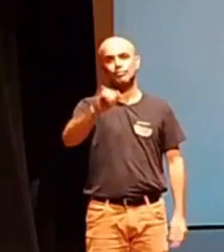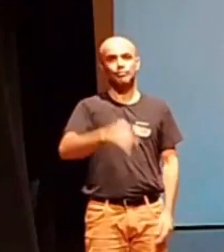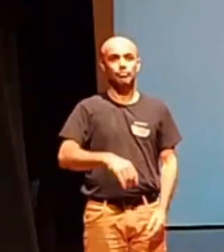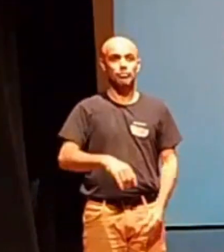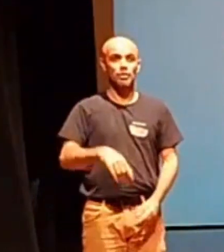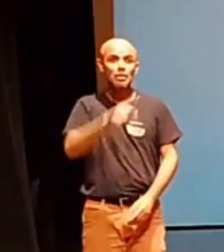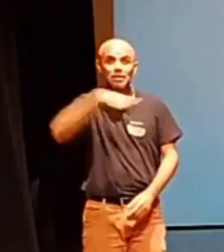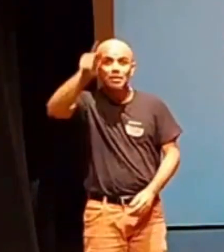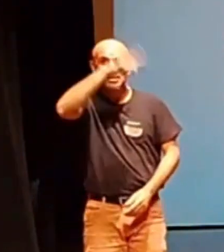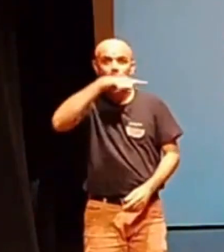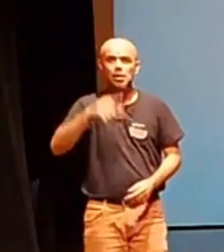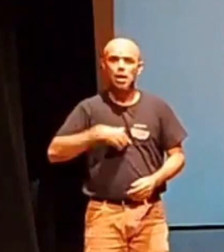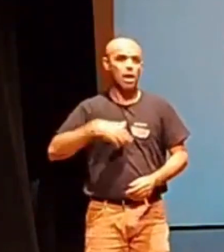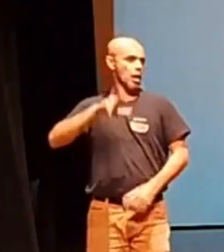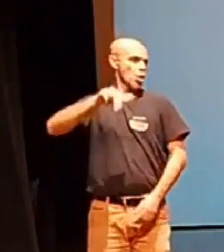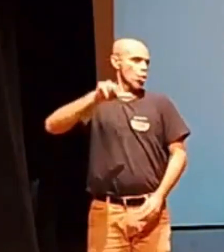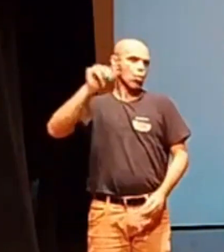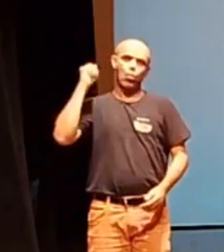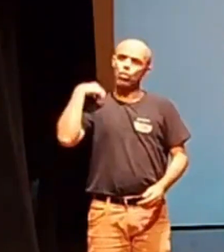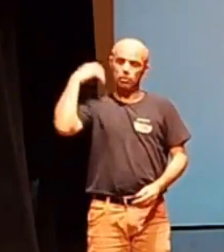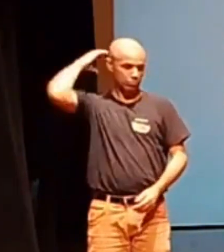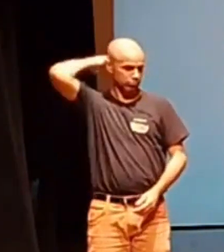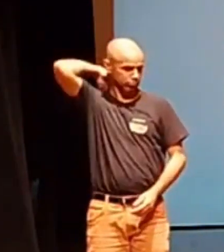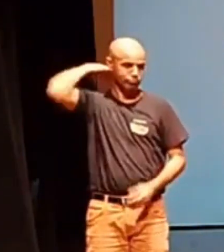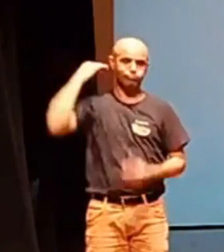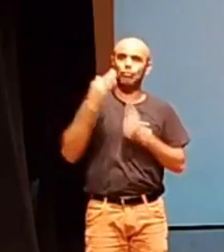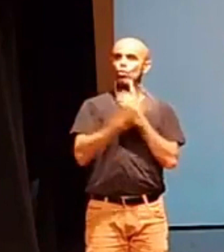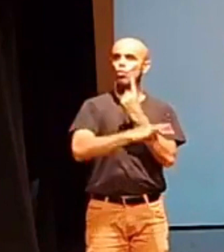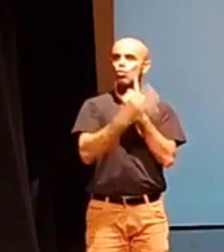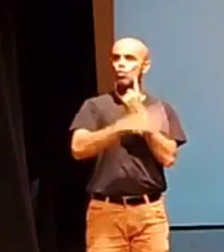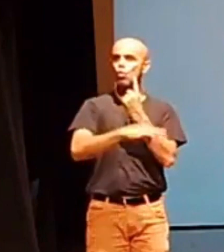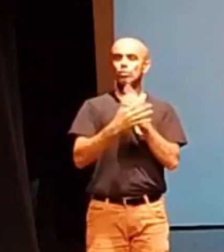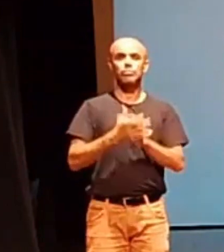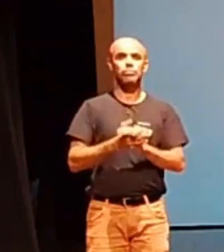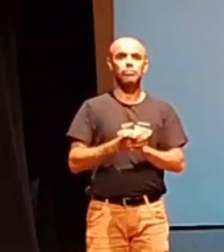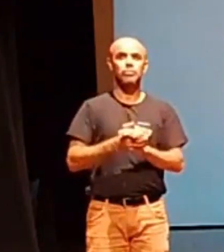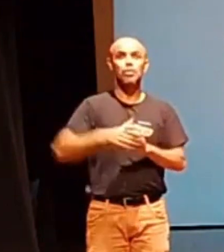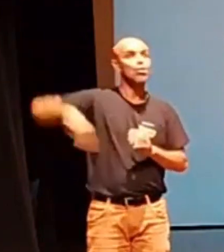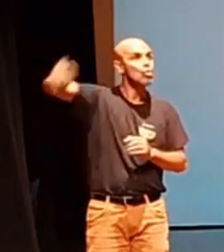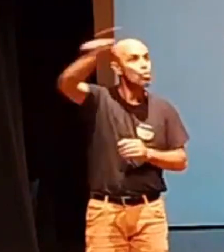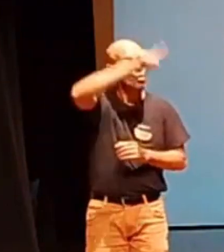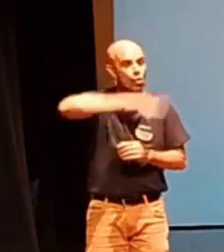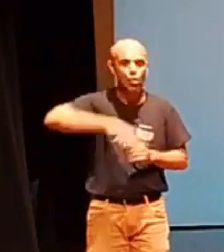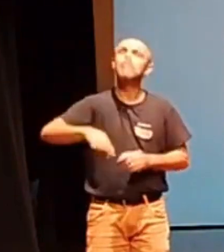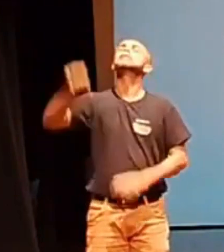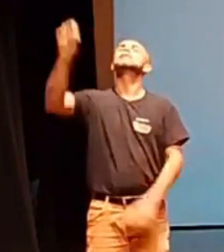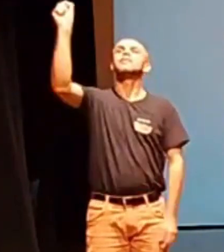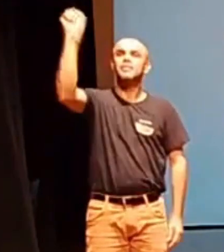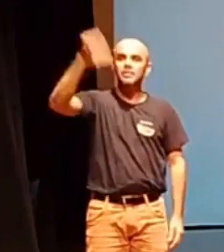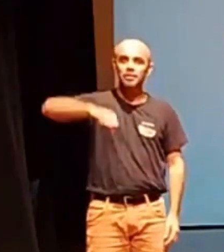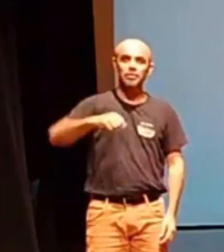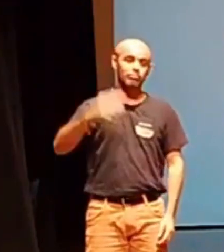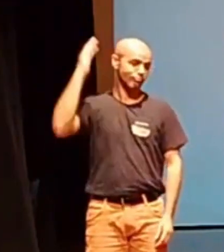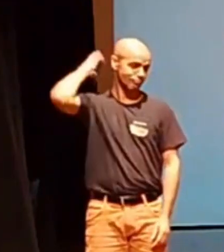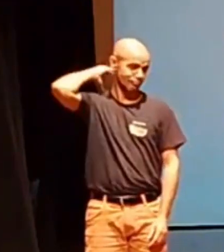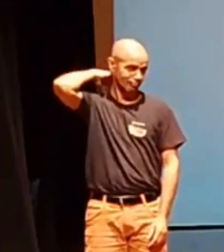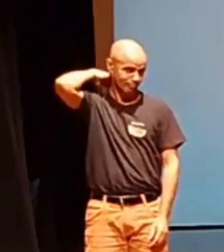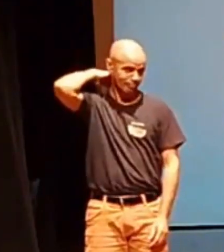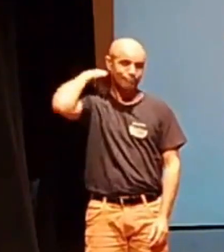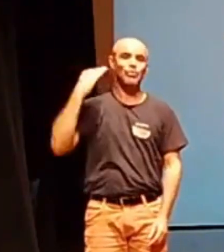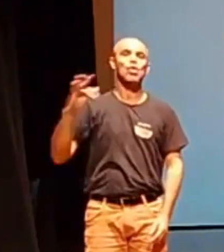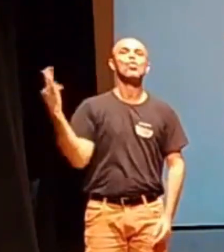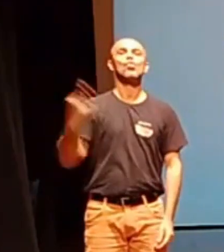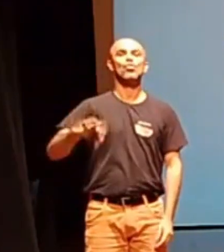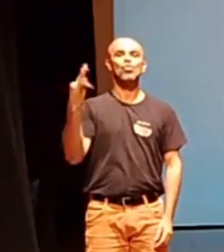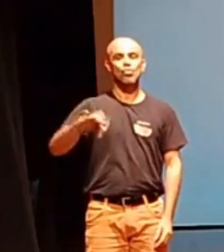nenhum privilegiado que não vai ter. Todos nós, se Deus quiser, vamos ter uma dor nas